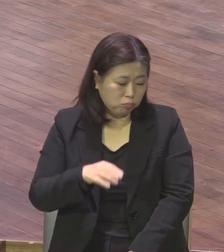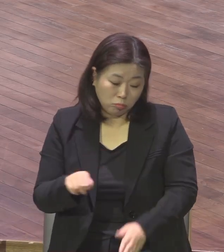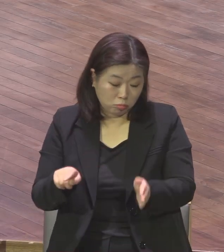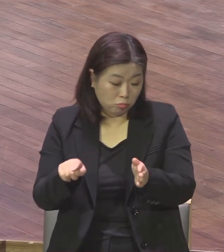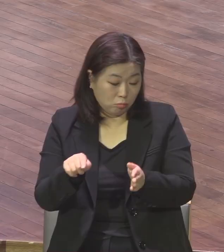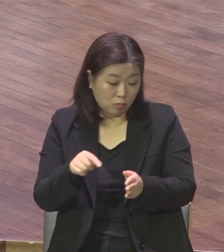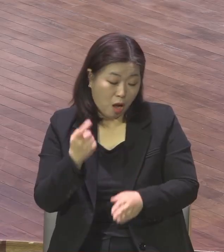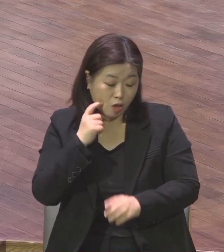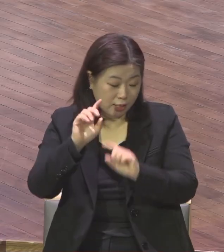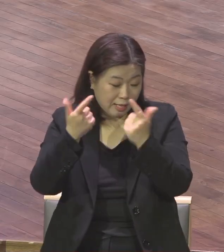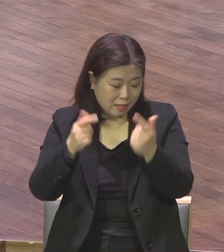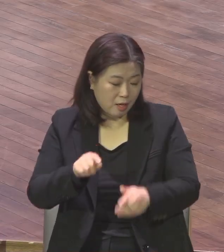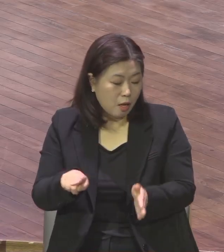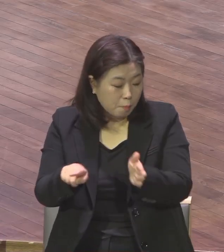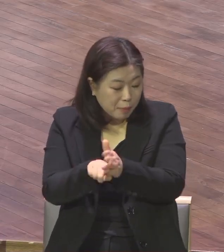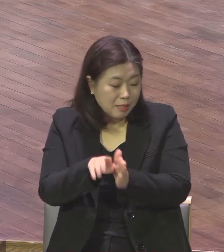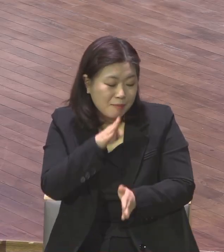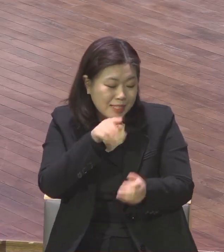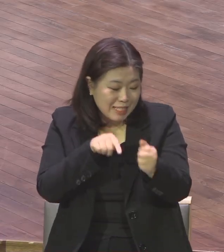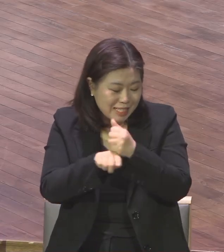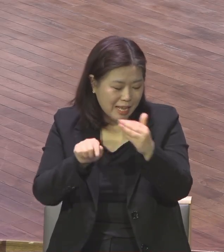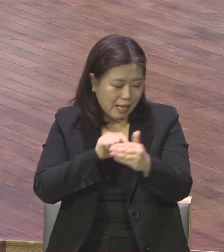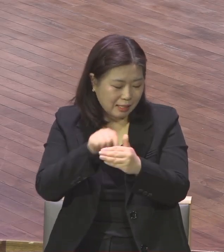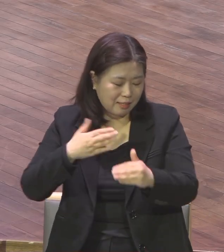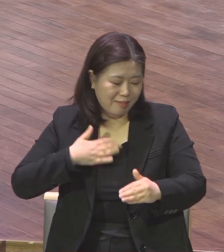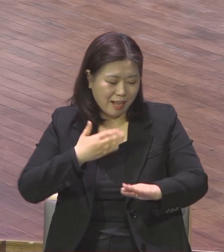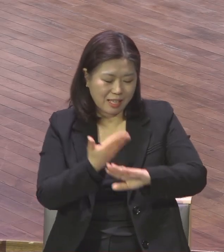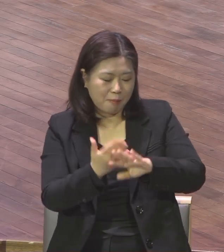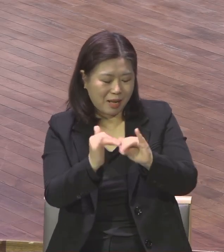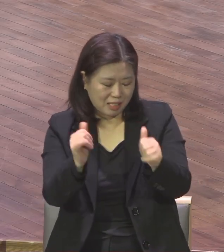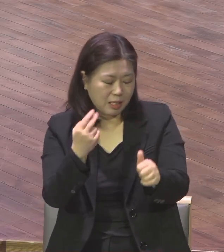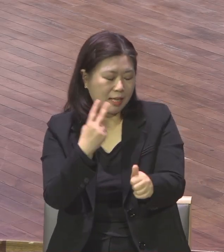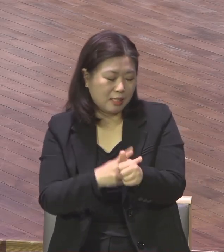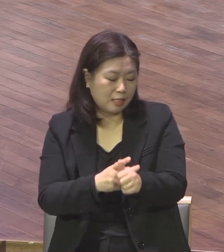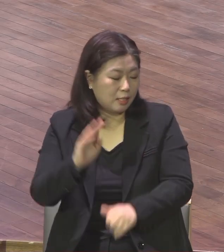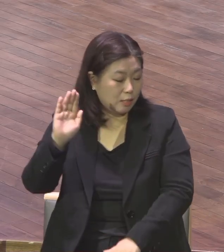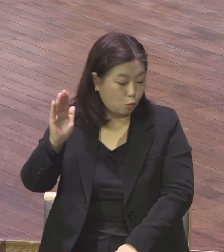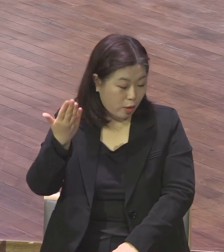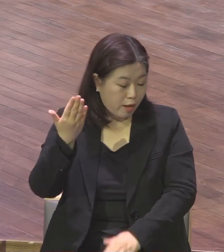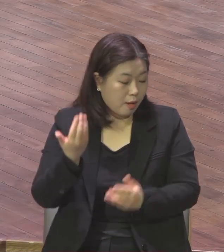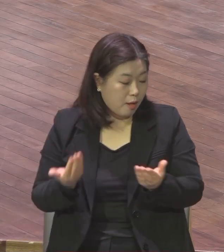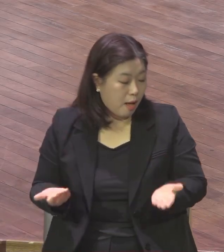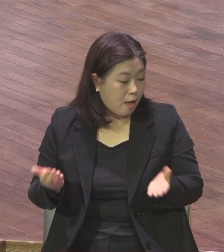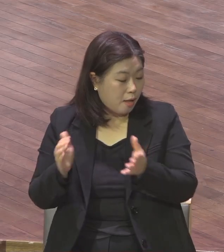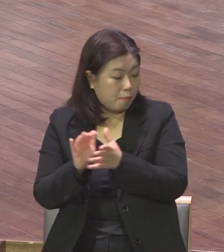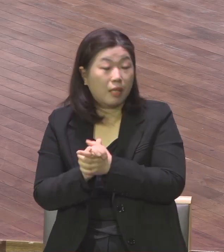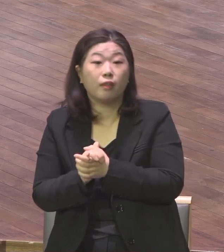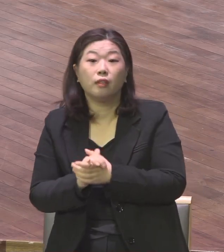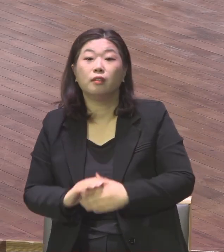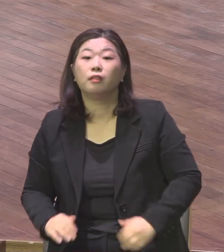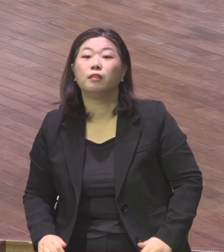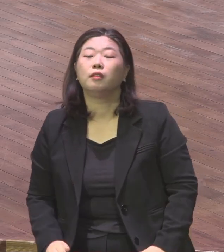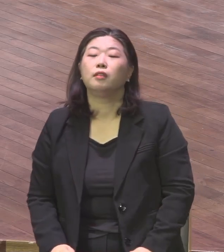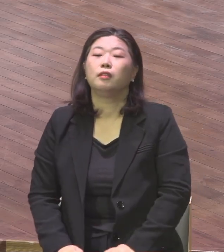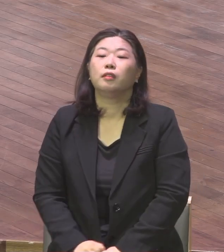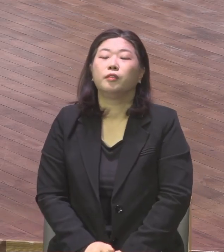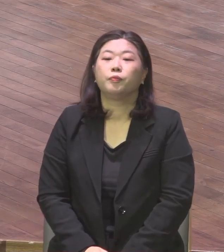아니니 믿음과 진리 안에서 내가 이방인의 스승이 되었노라. 아멘.